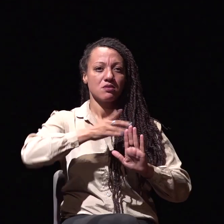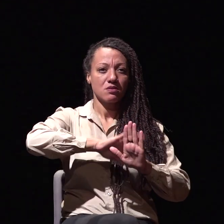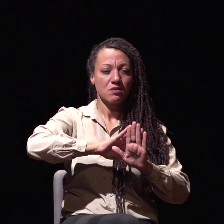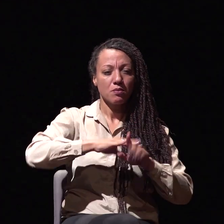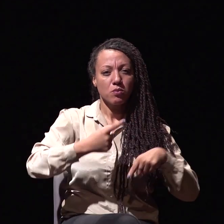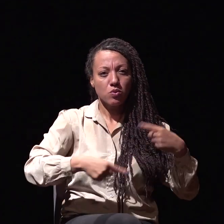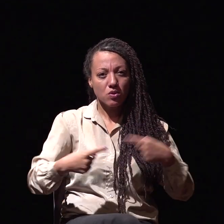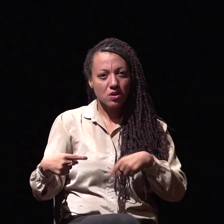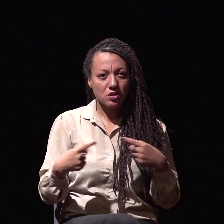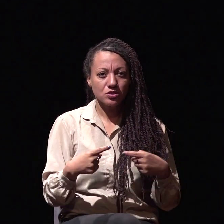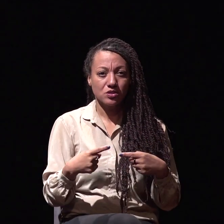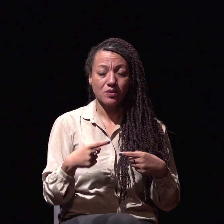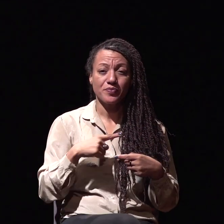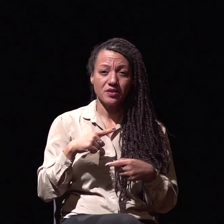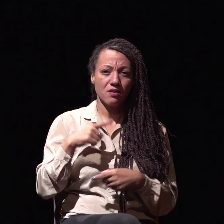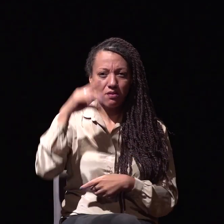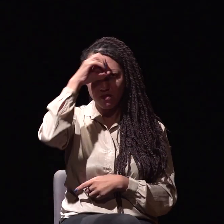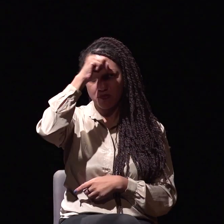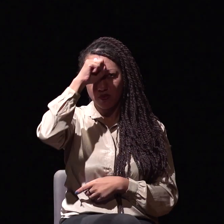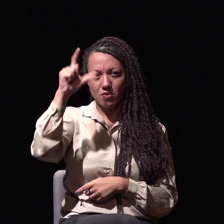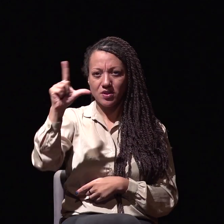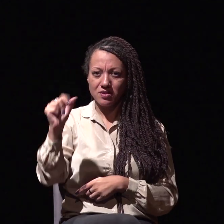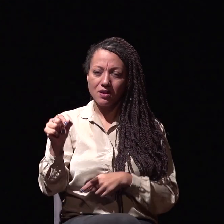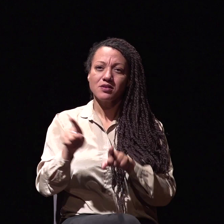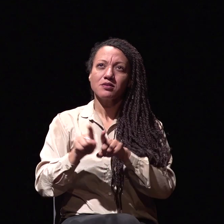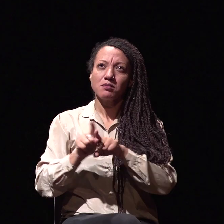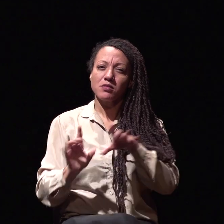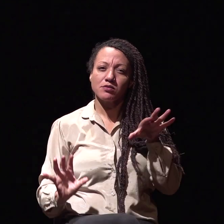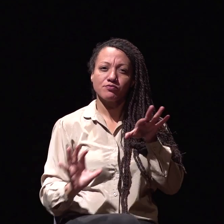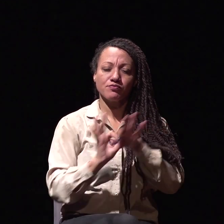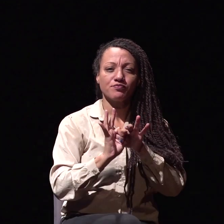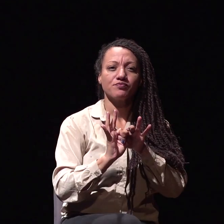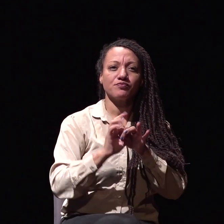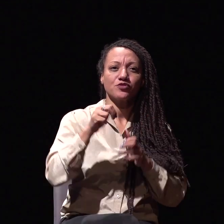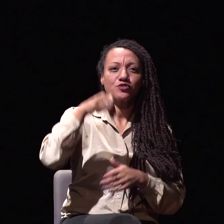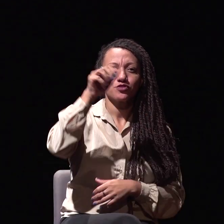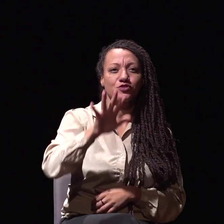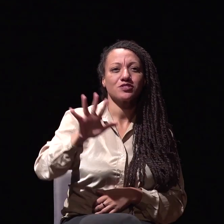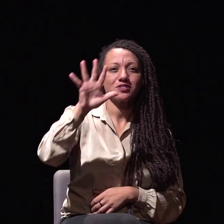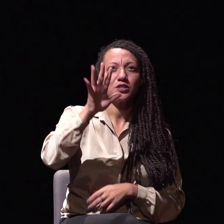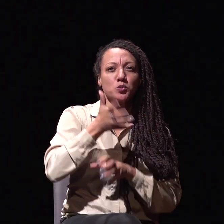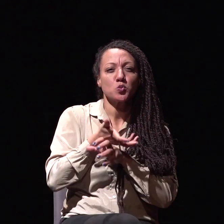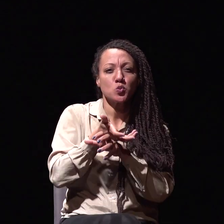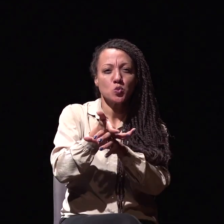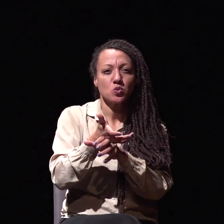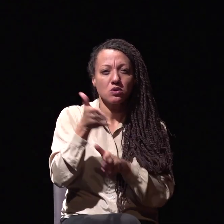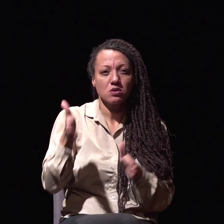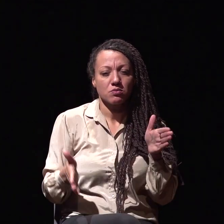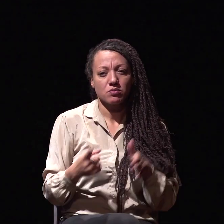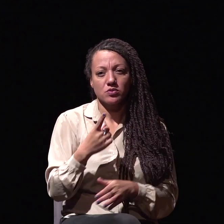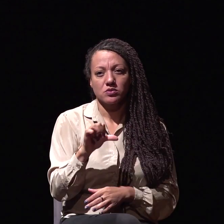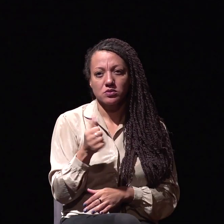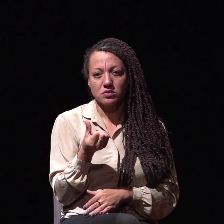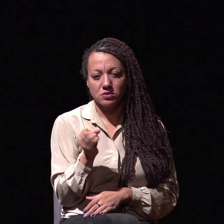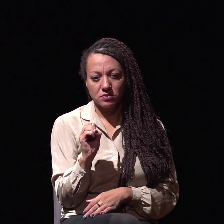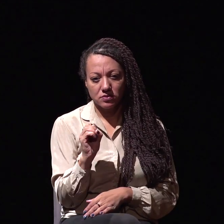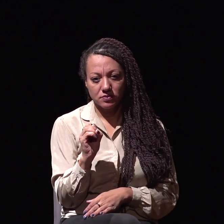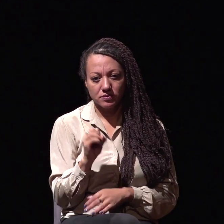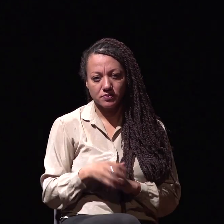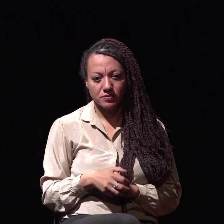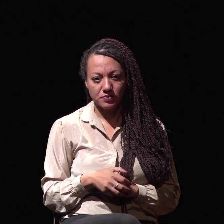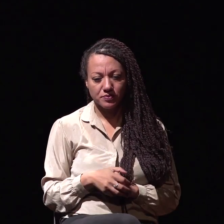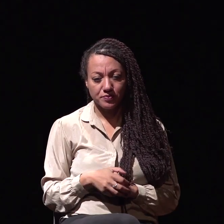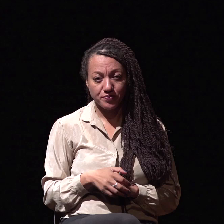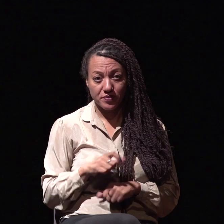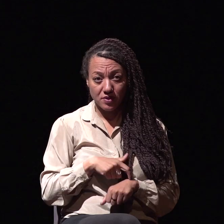na formação italiana e na convivência com a cultura brasileira do sertão nordestino nos anos 60.